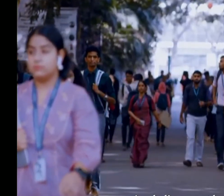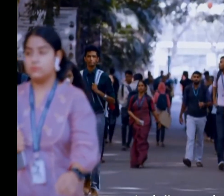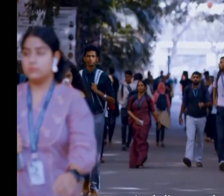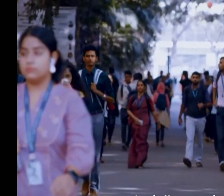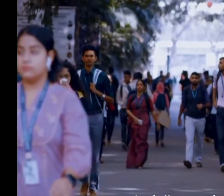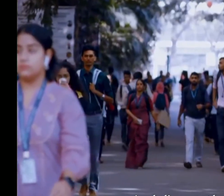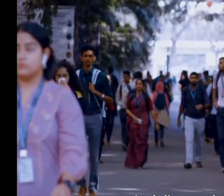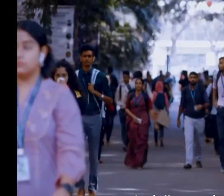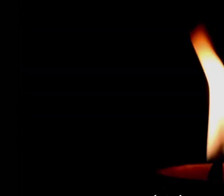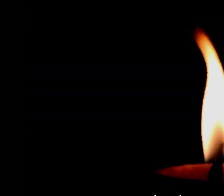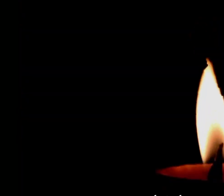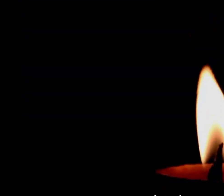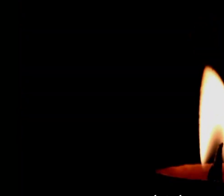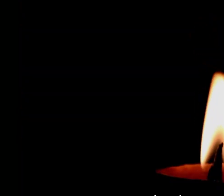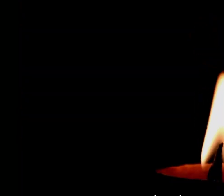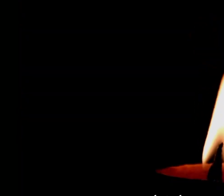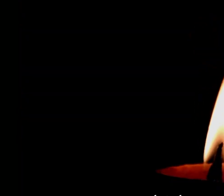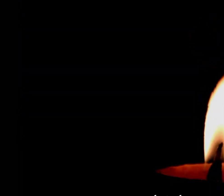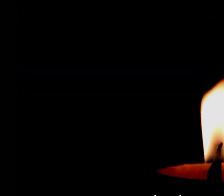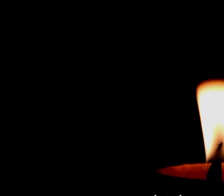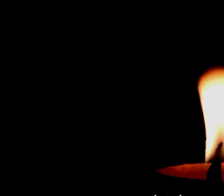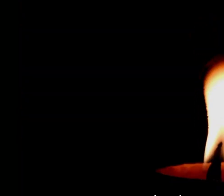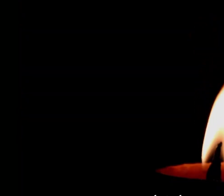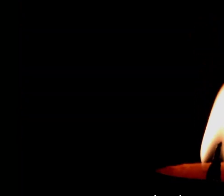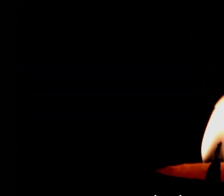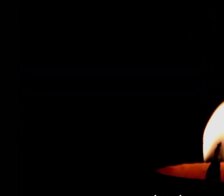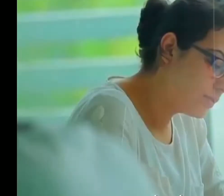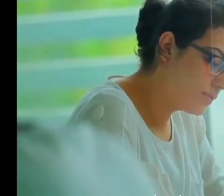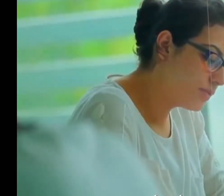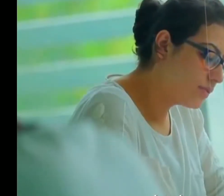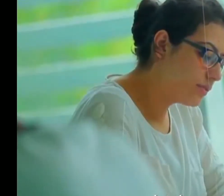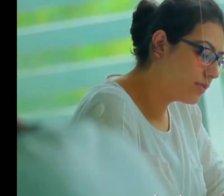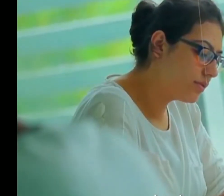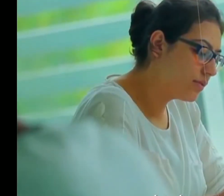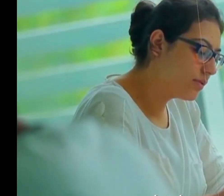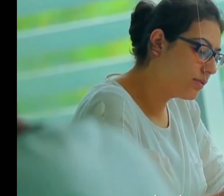हम अपना दीपक स्वयं